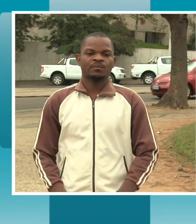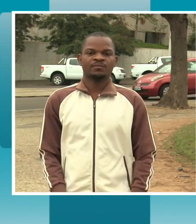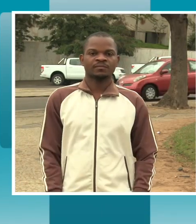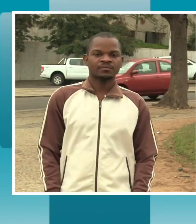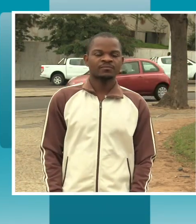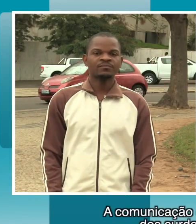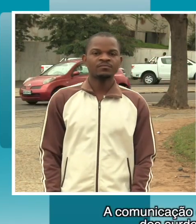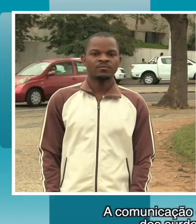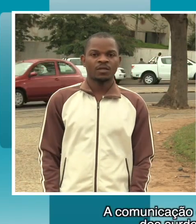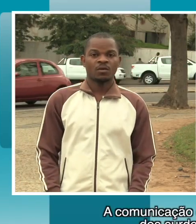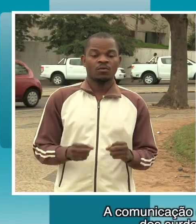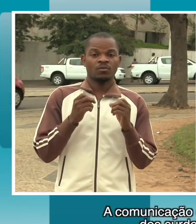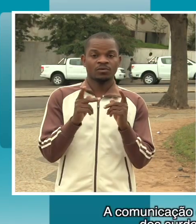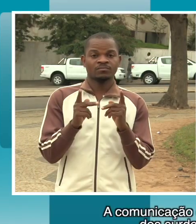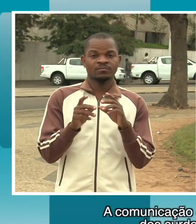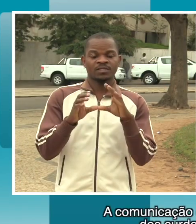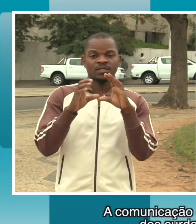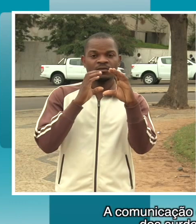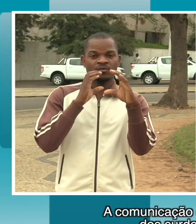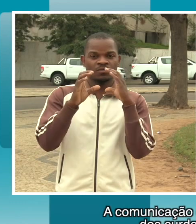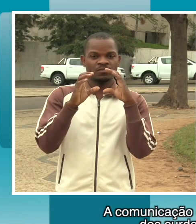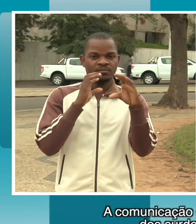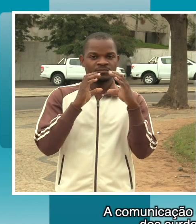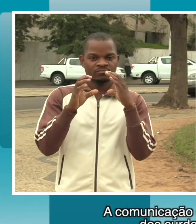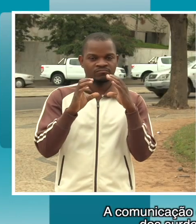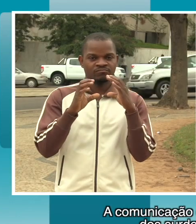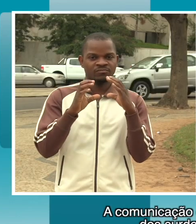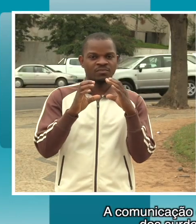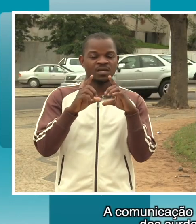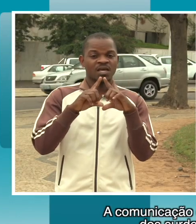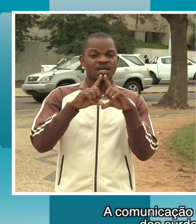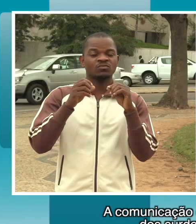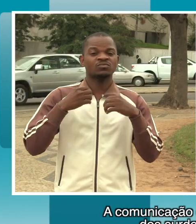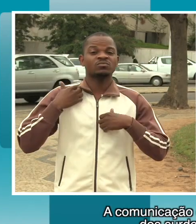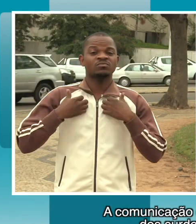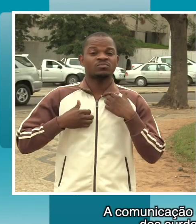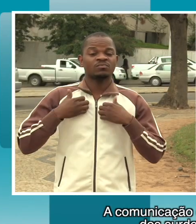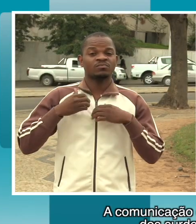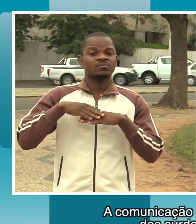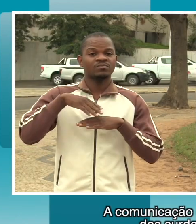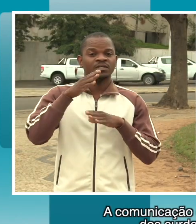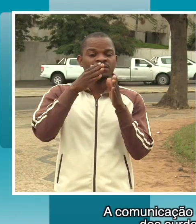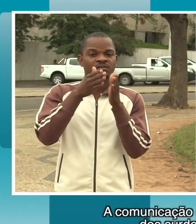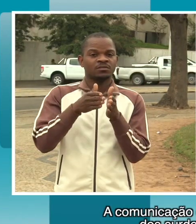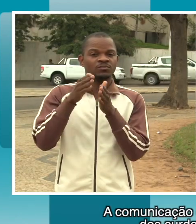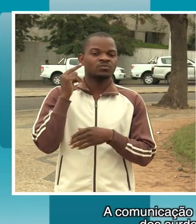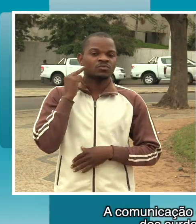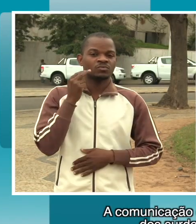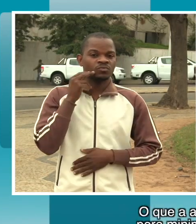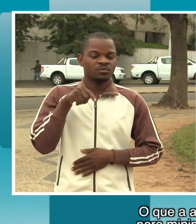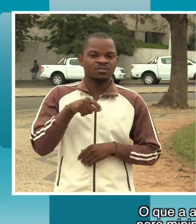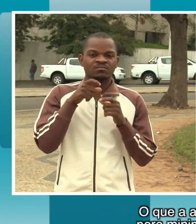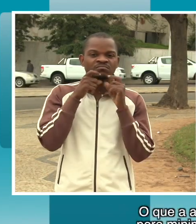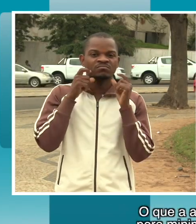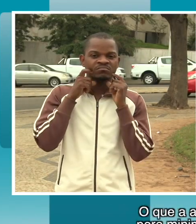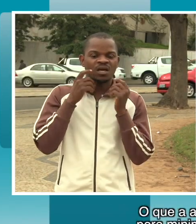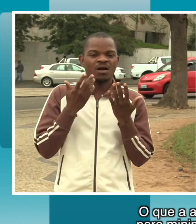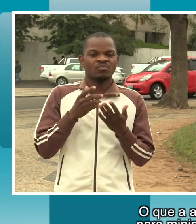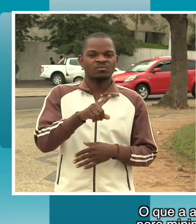A comunicação é uma das preocupações dos sordos em Moçambique. O que a